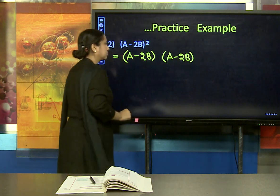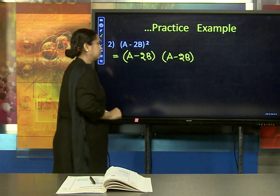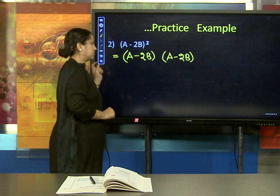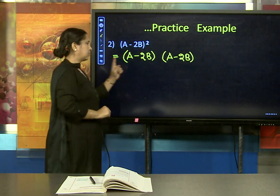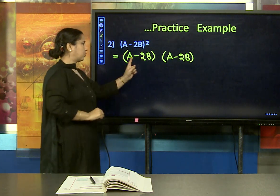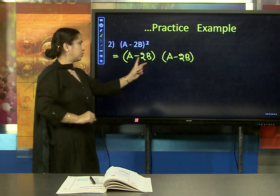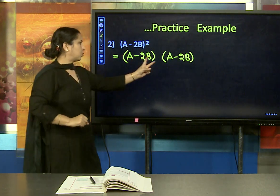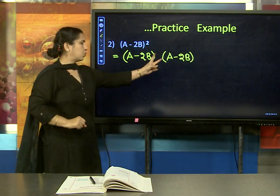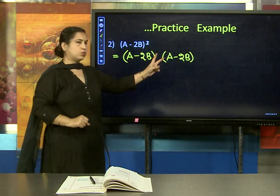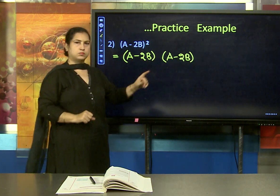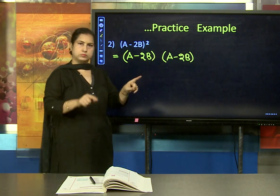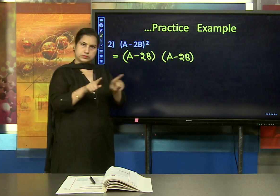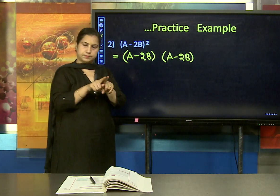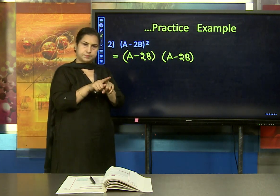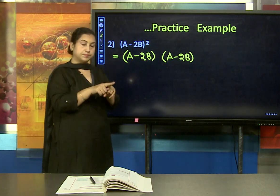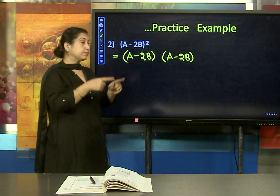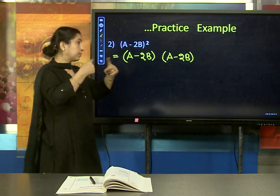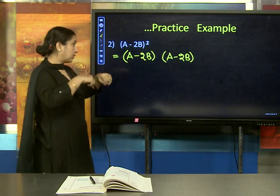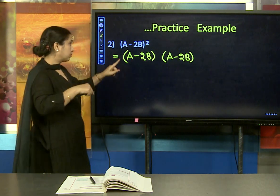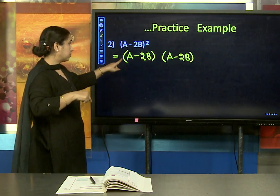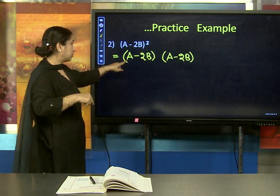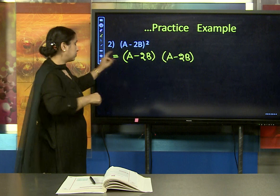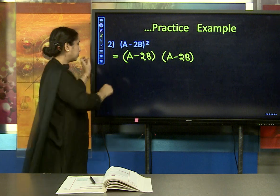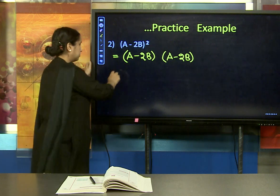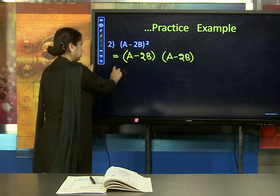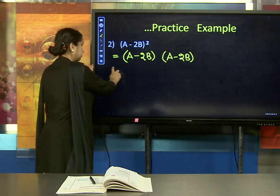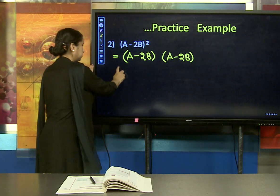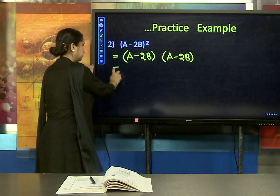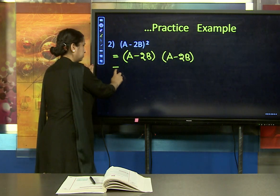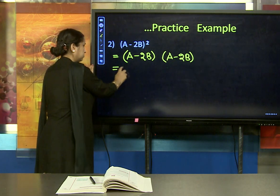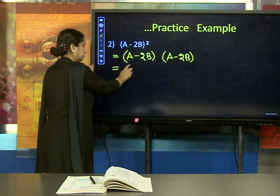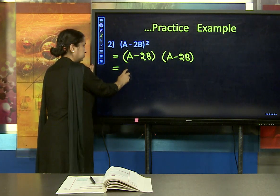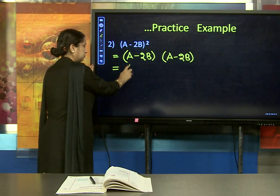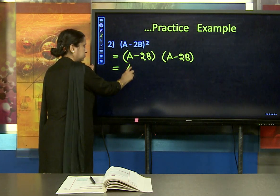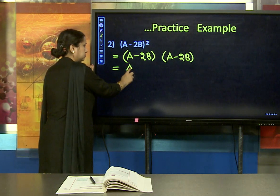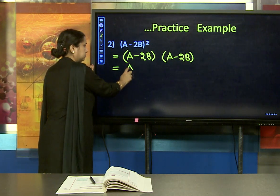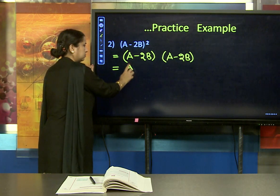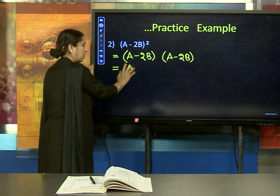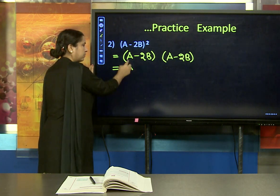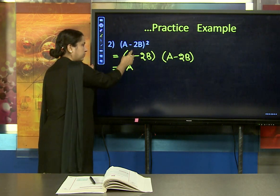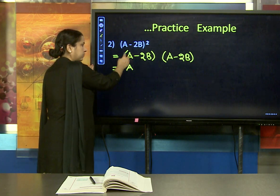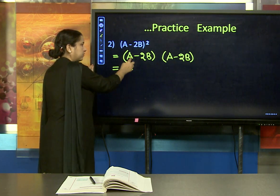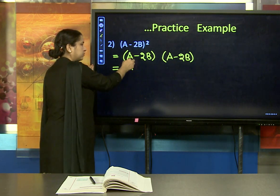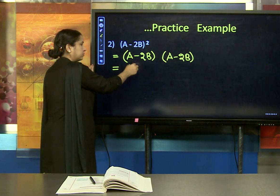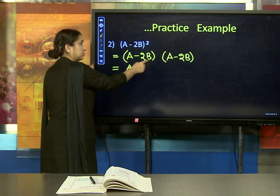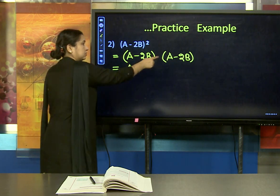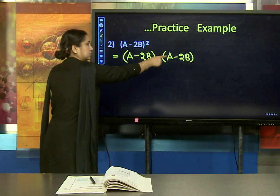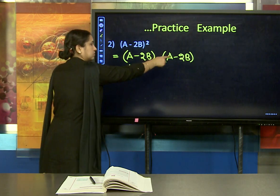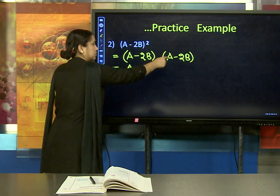तो ये 2 ब्रैकेट्स में माइनस हो रहा है, दोनों ब्रैकेट्स में माइनस है और